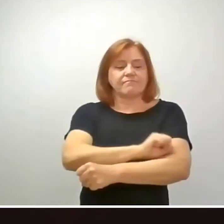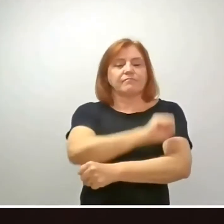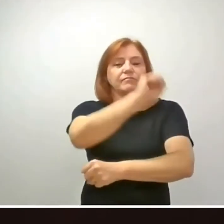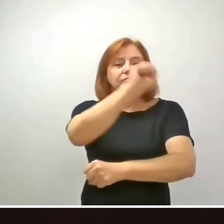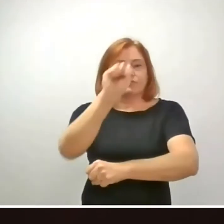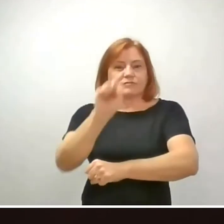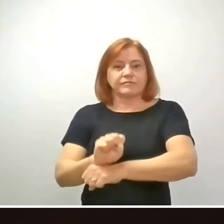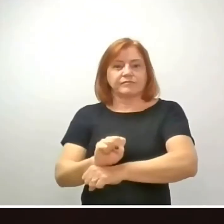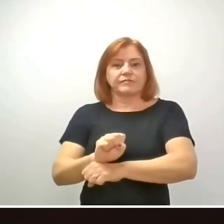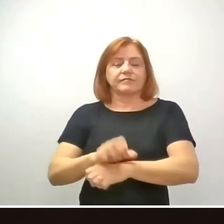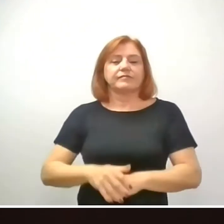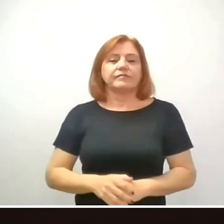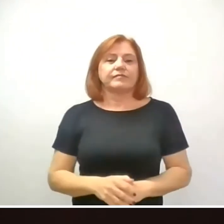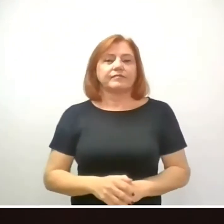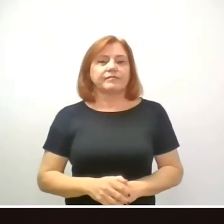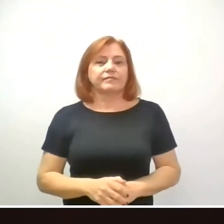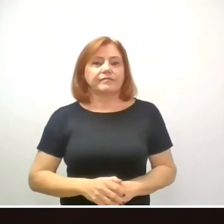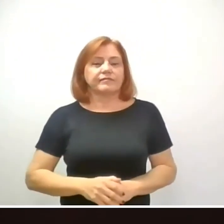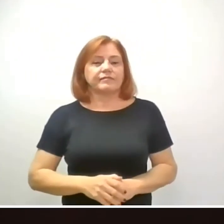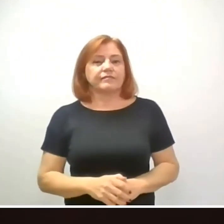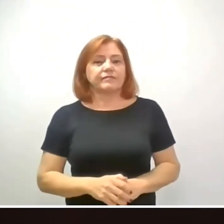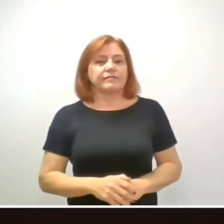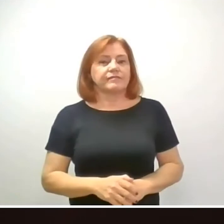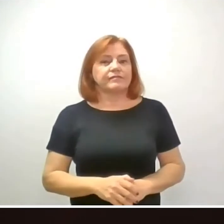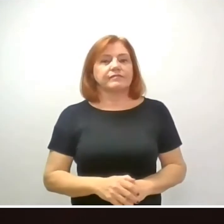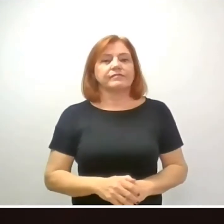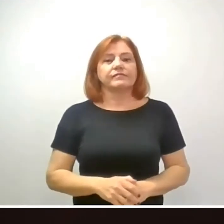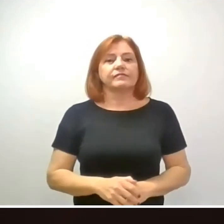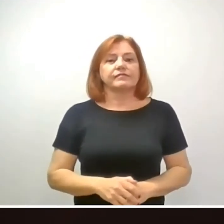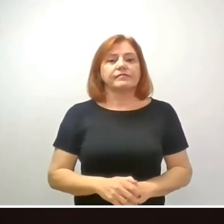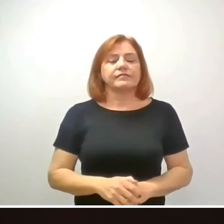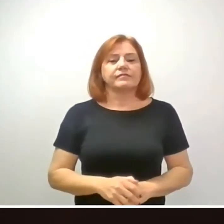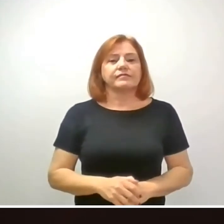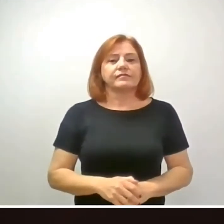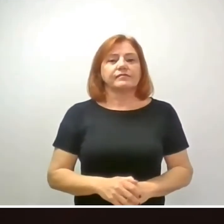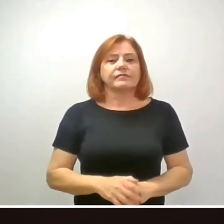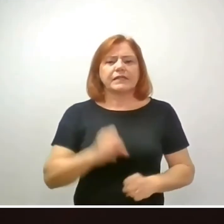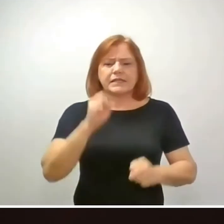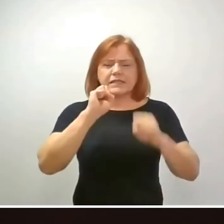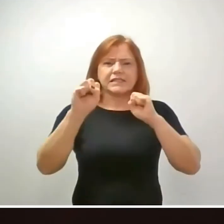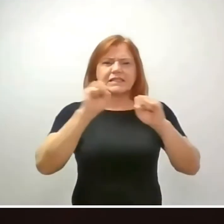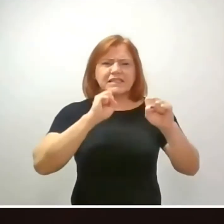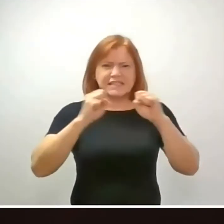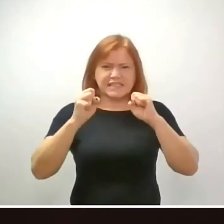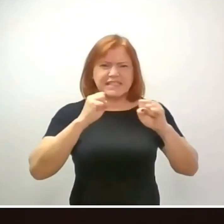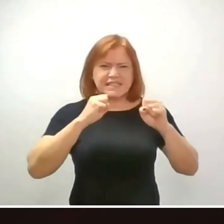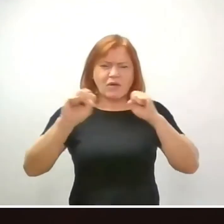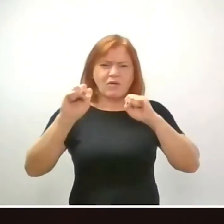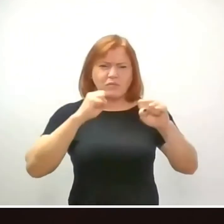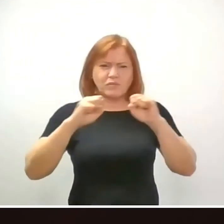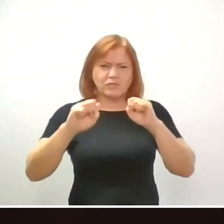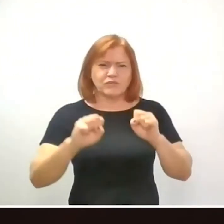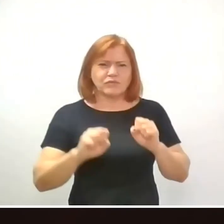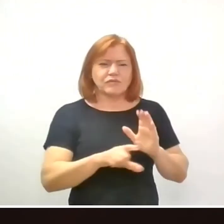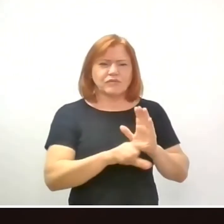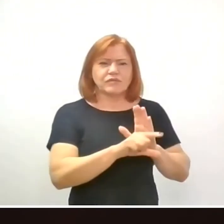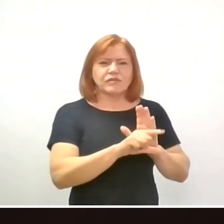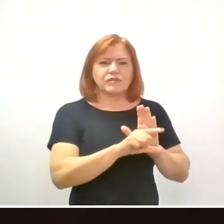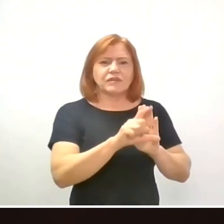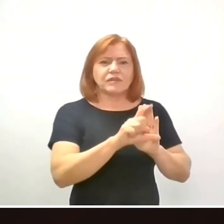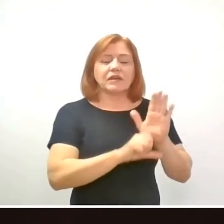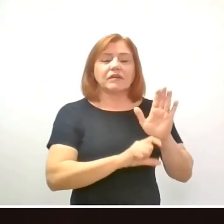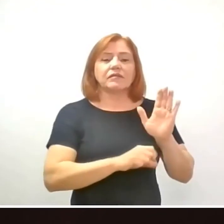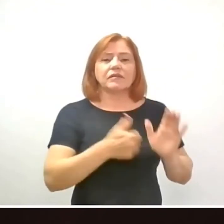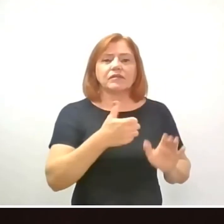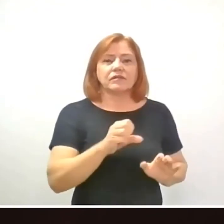O homem pode tentar usurpar poder, fazer misérias, mas, irmãos, quem manda mesmo é o rei. Amém.